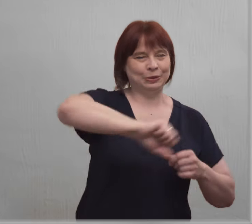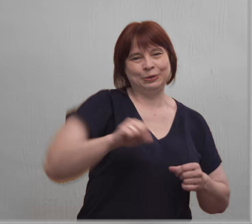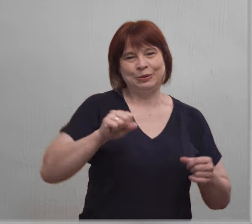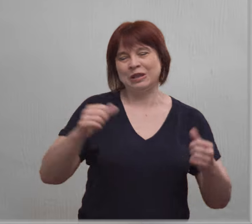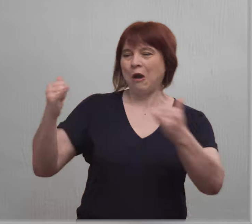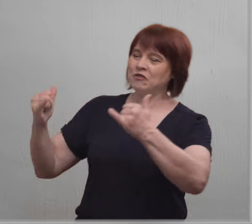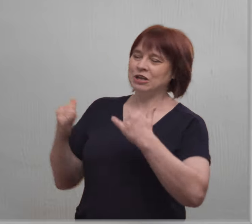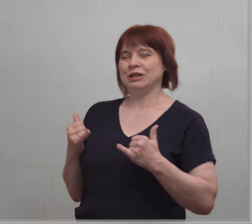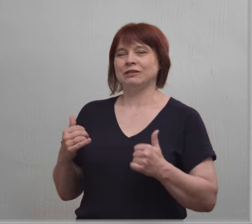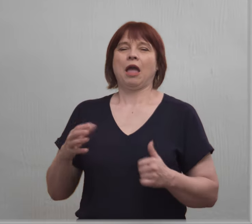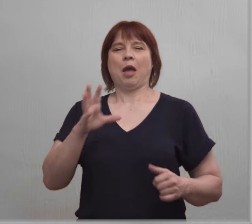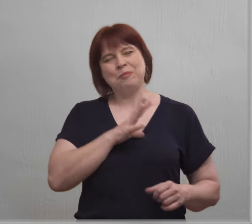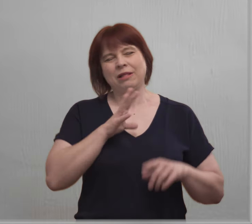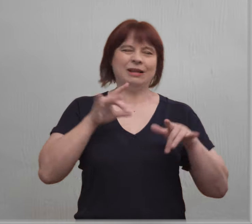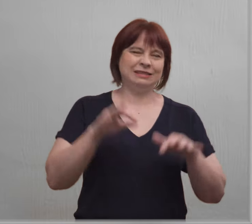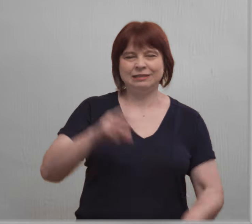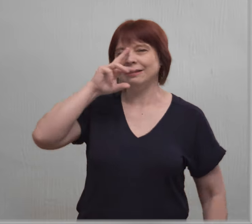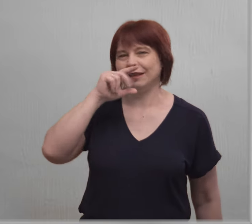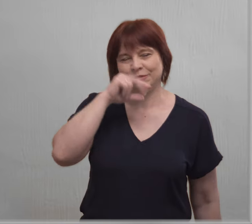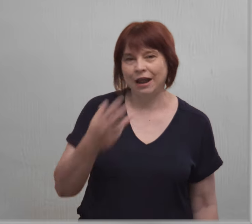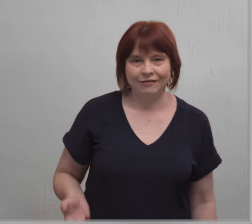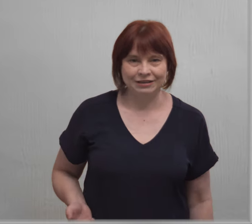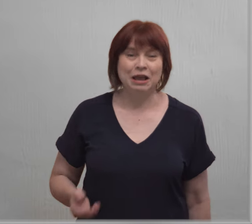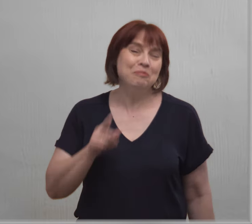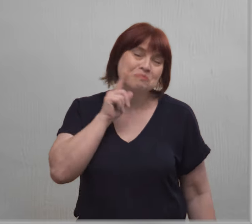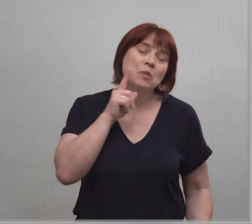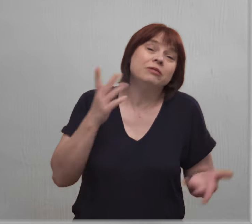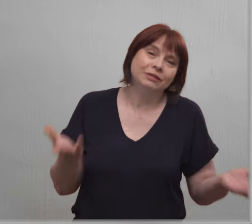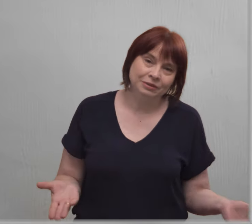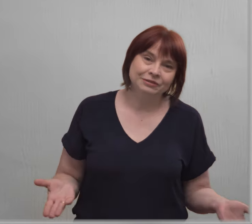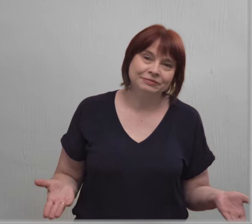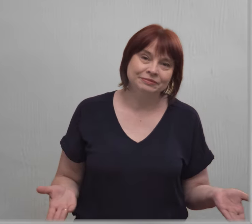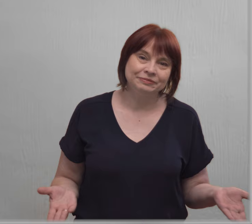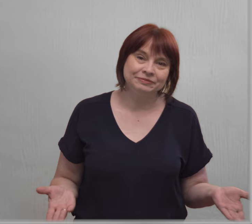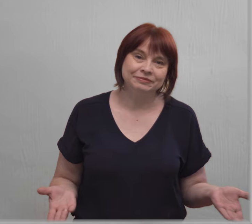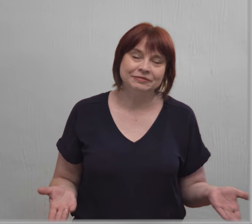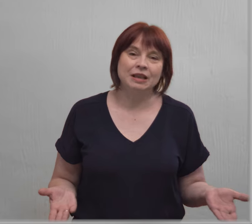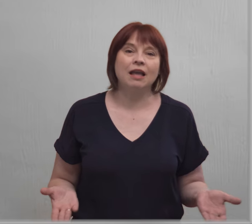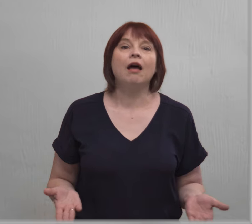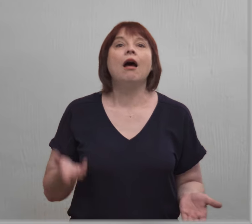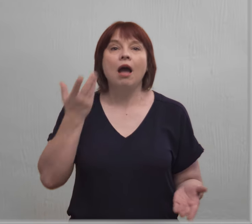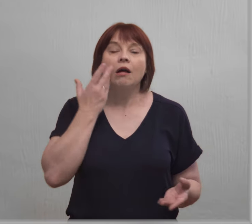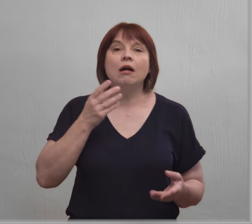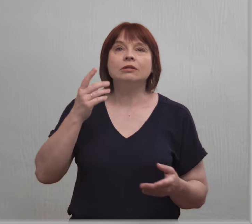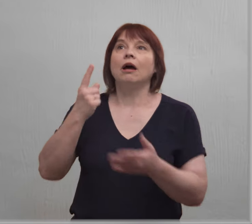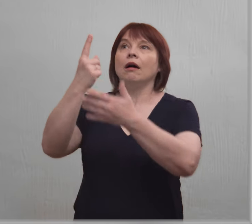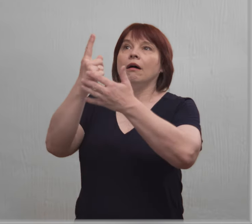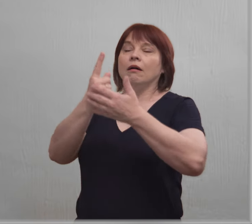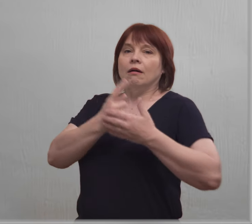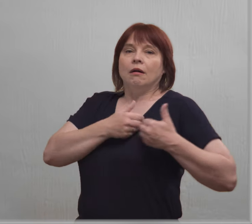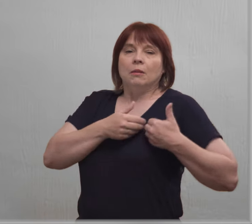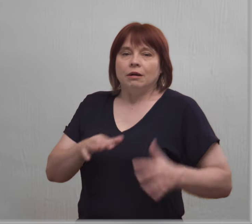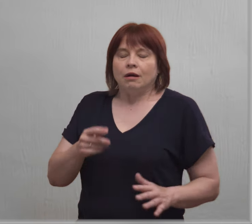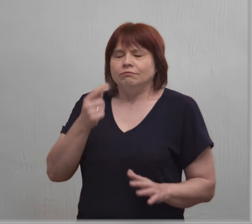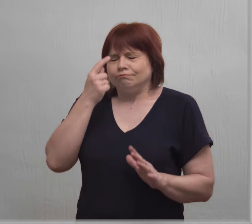как бы было такое вот у молодого человека, у меня такая вот ситуация. И когда Бог пришел в мою жизнь и коснулся